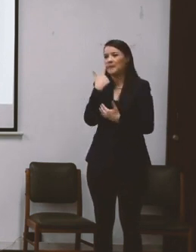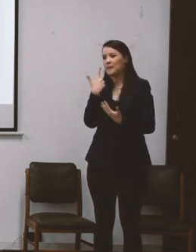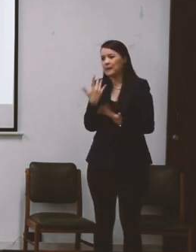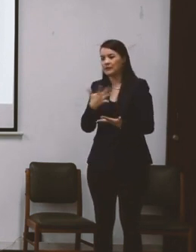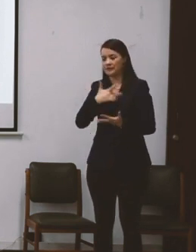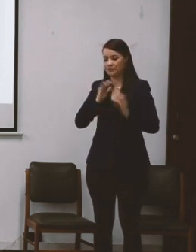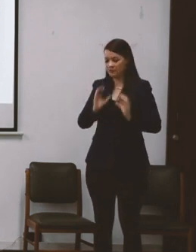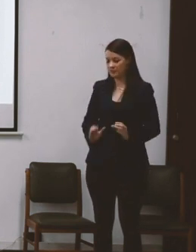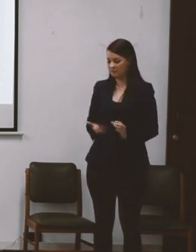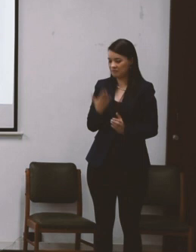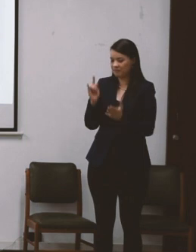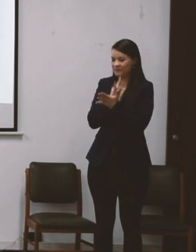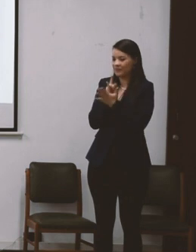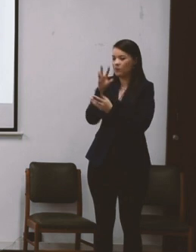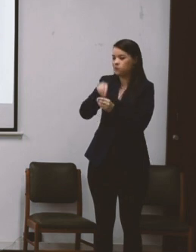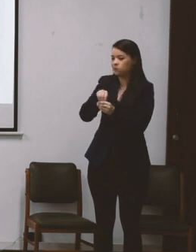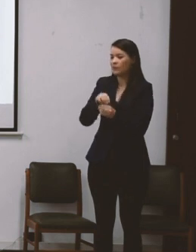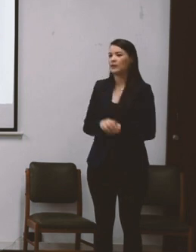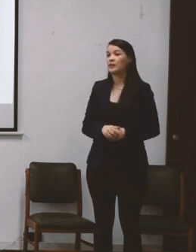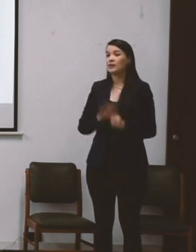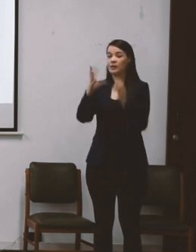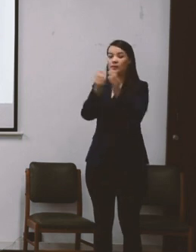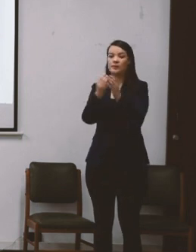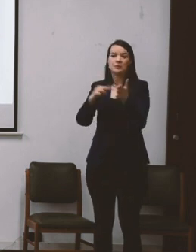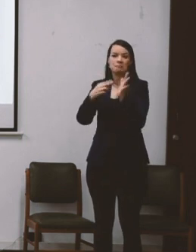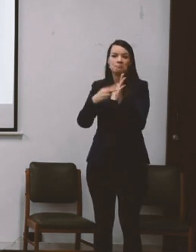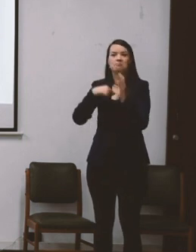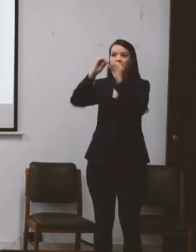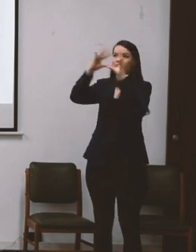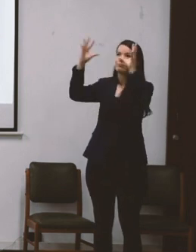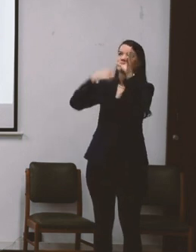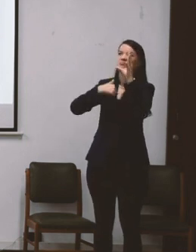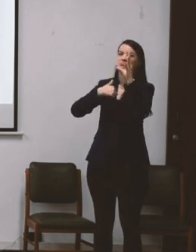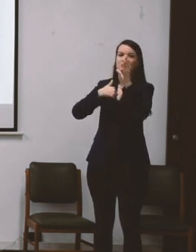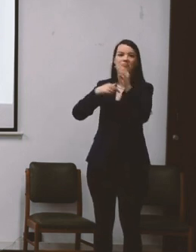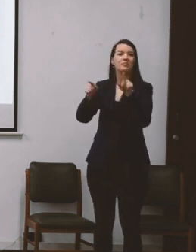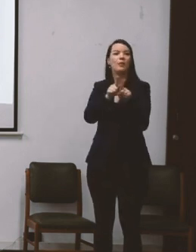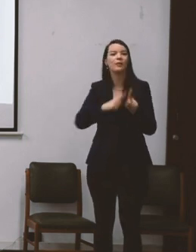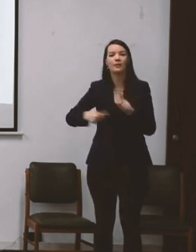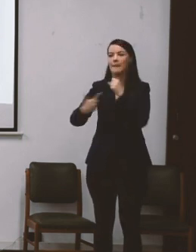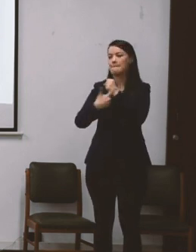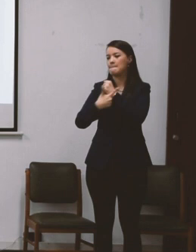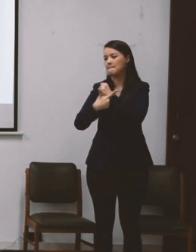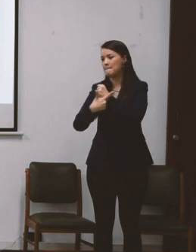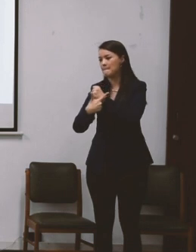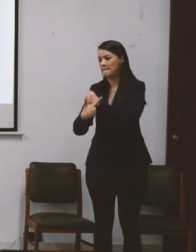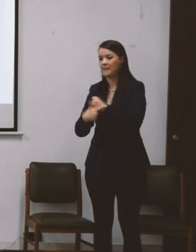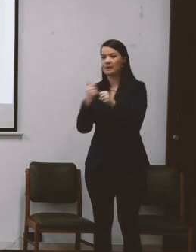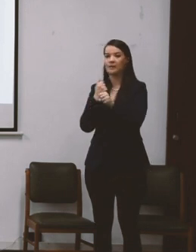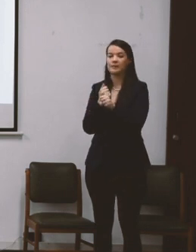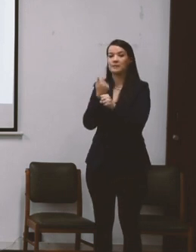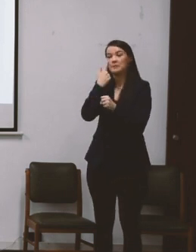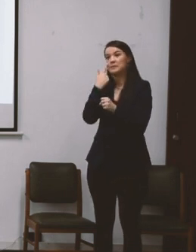del cuerpo íntegramente productivo. Significa la aspiración a ser igualmente explotados, ¿no? Quisiera interrogar esa